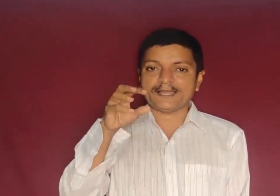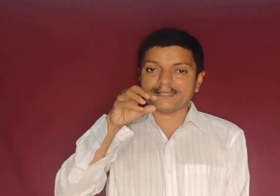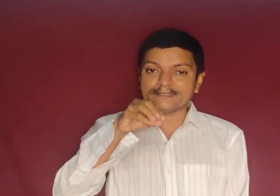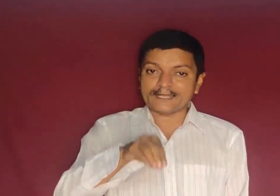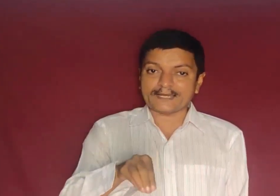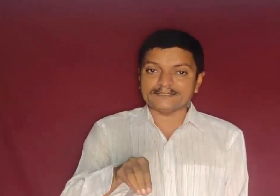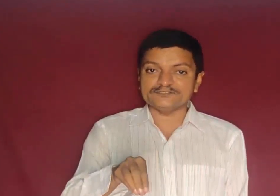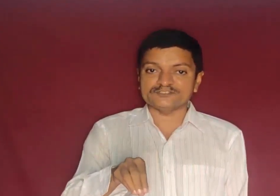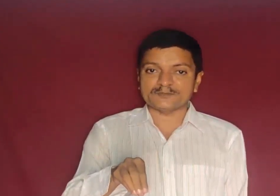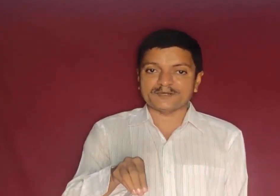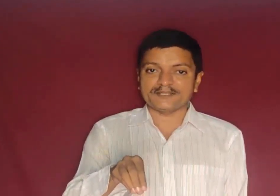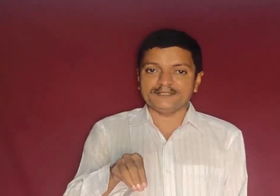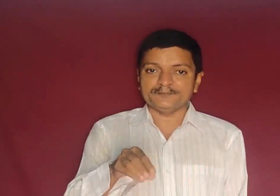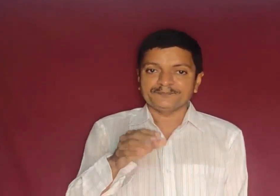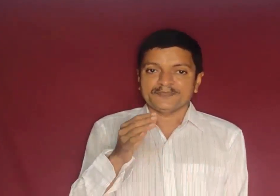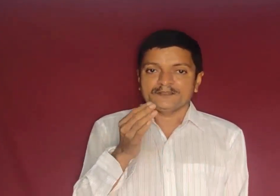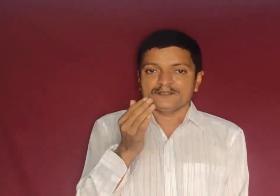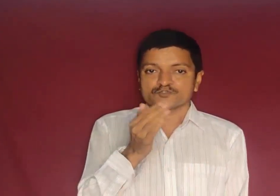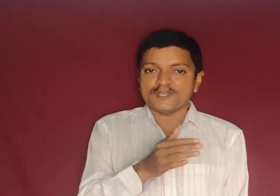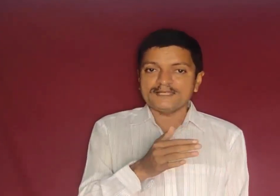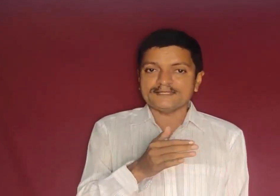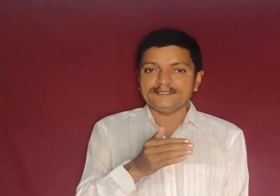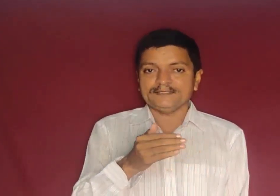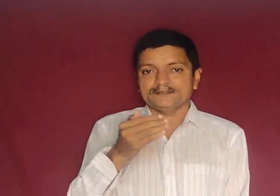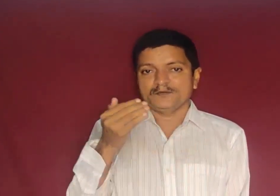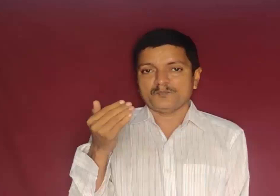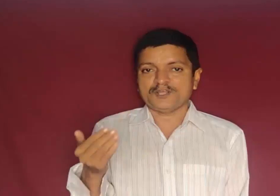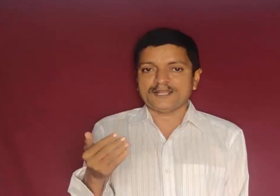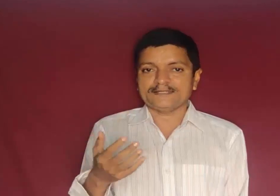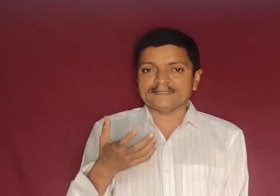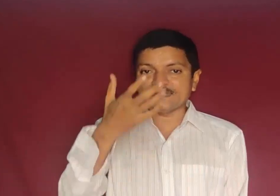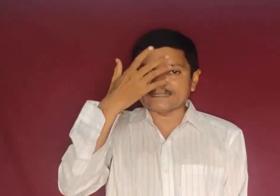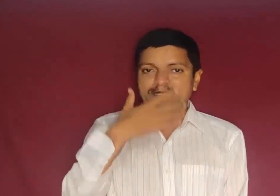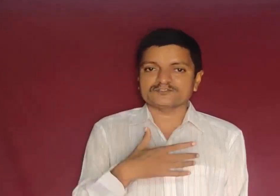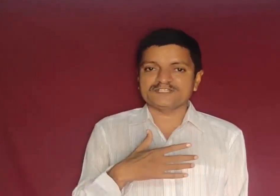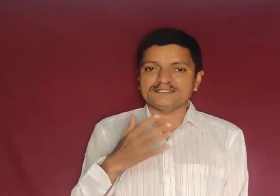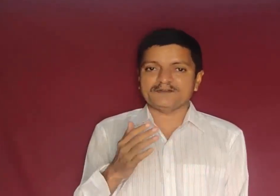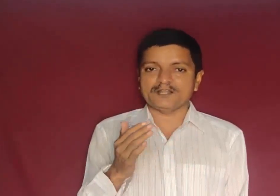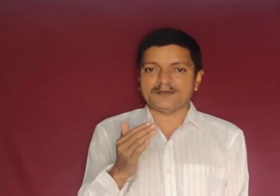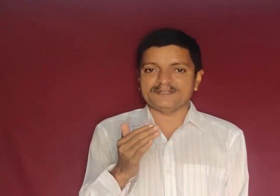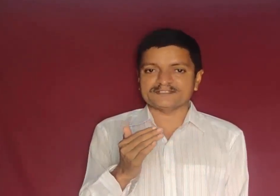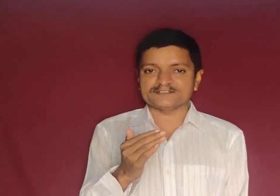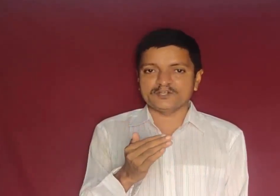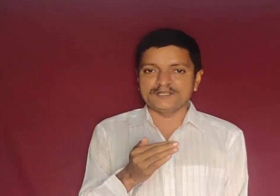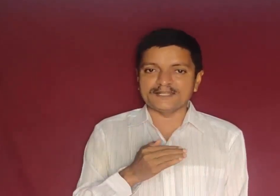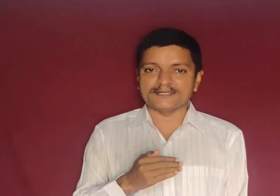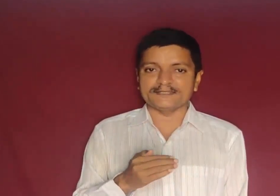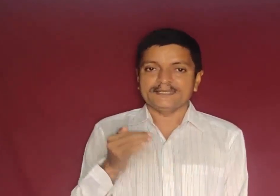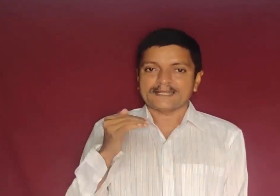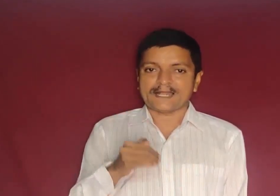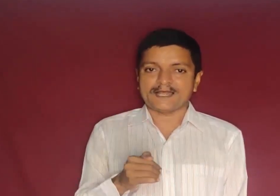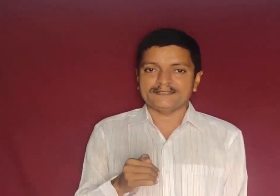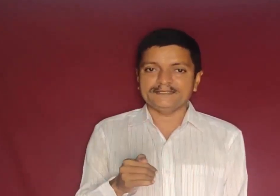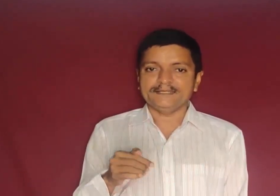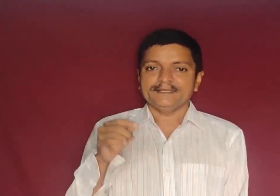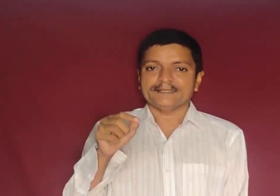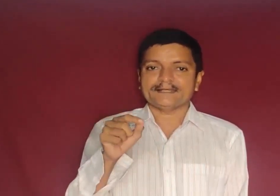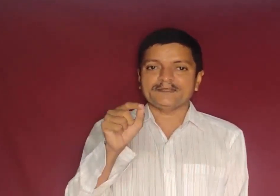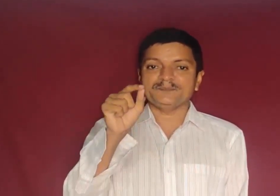ఇక అక్కడి నుంచి వచ్చేటప్పటికి సోహెల్ కి మోనాల్ కి గ్రీన్ కలర్ వచ్చింది, అంటే వాళ్ళు నామినేషన్స్ లో లేరని. కానీ ఇక్కడే బిగ్